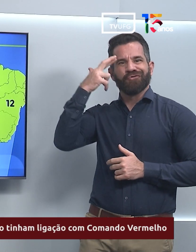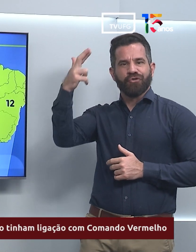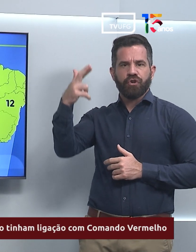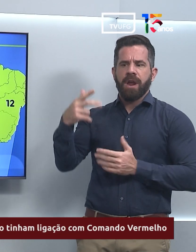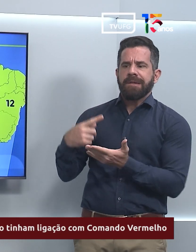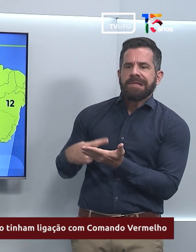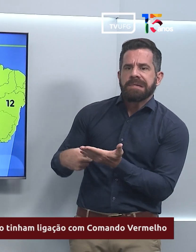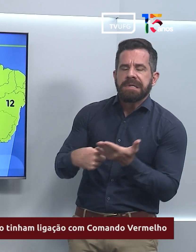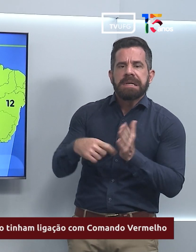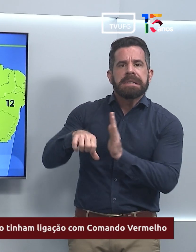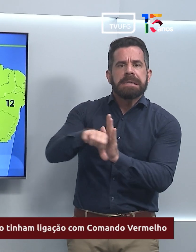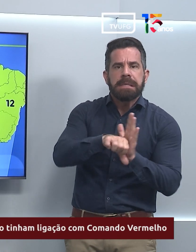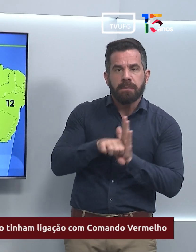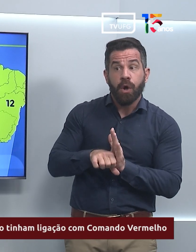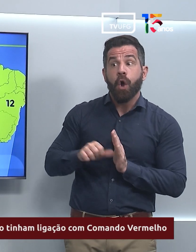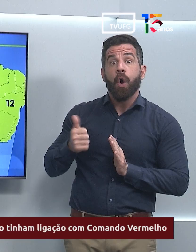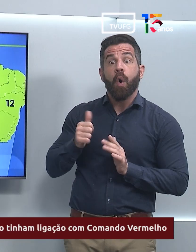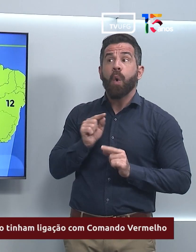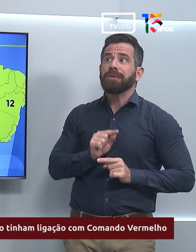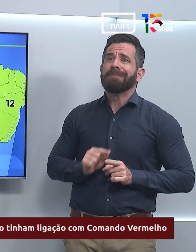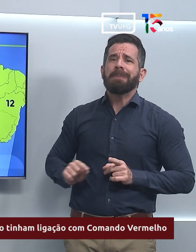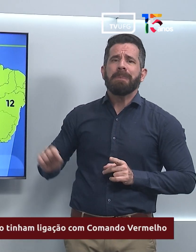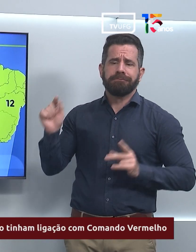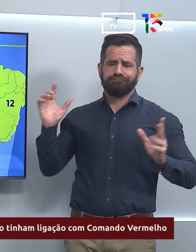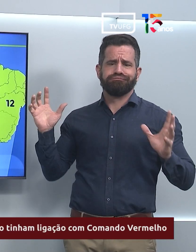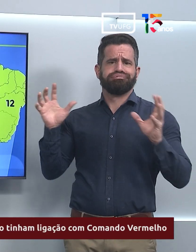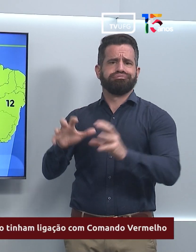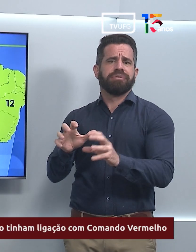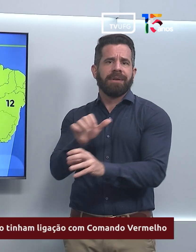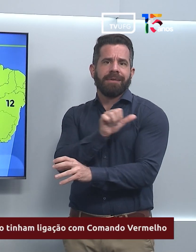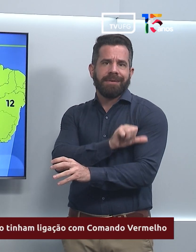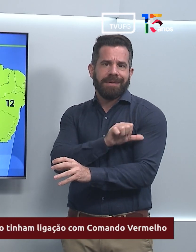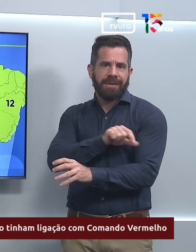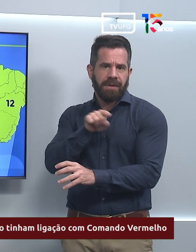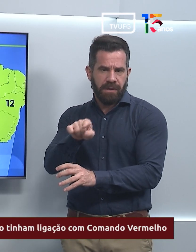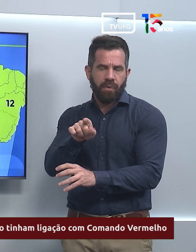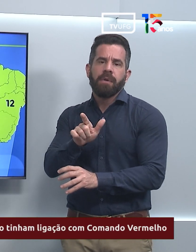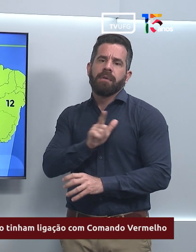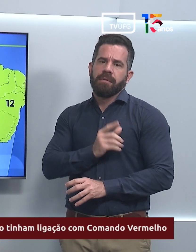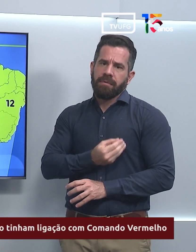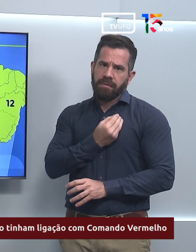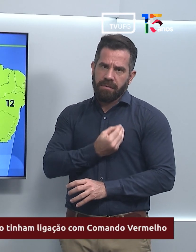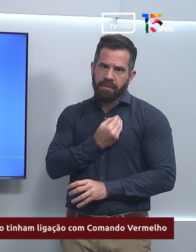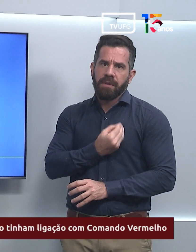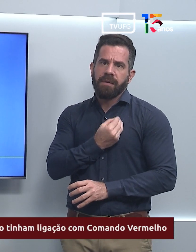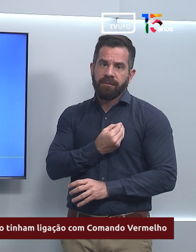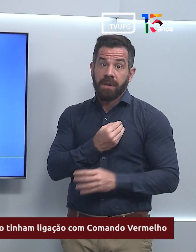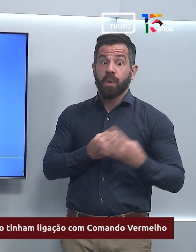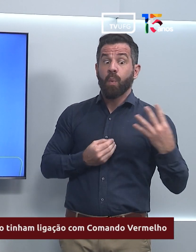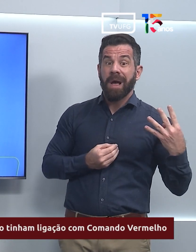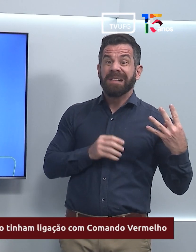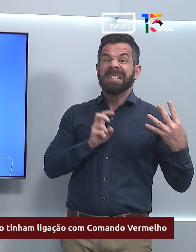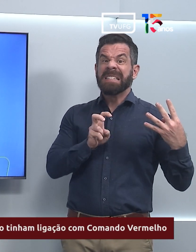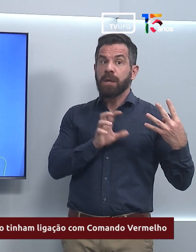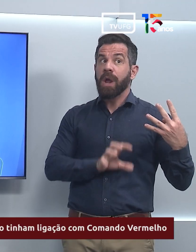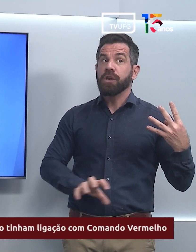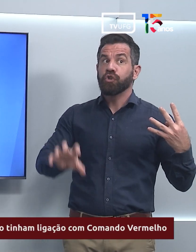criminosas de 11 estados da federação, de 4 das 5 regiões do país. O líder